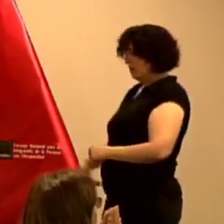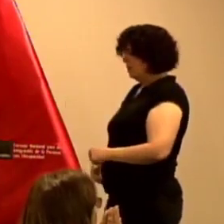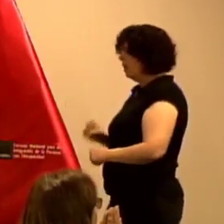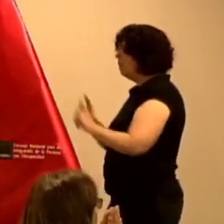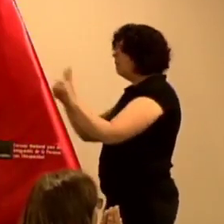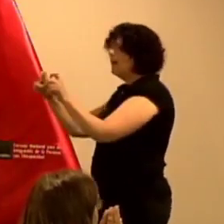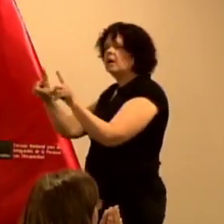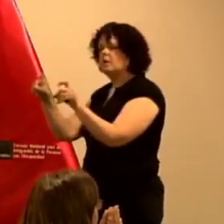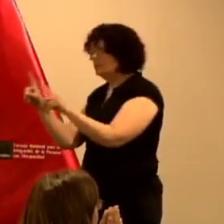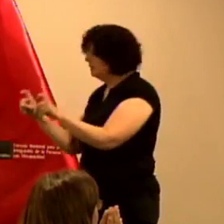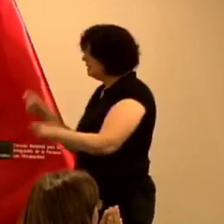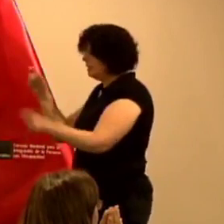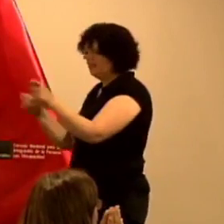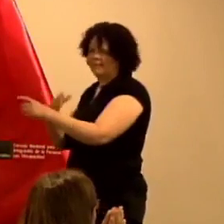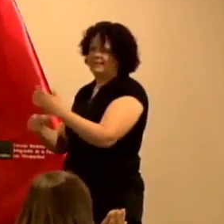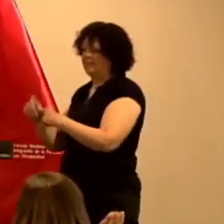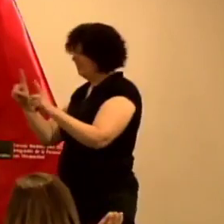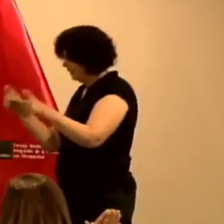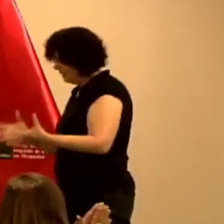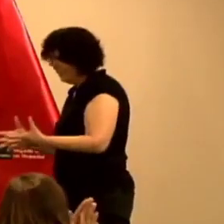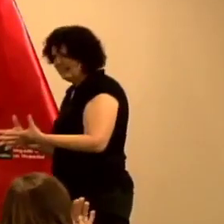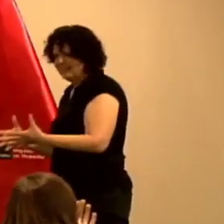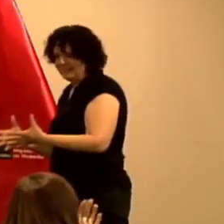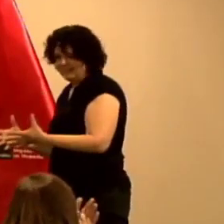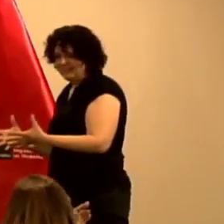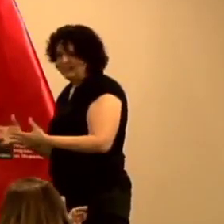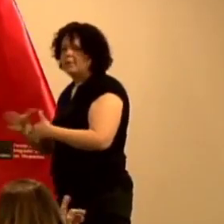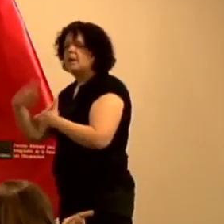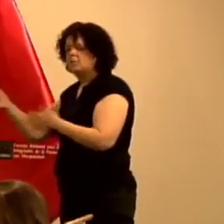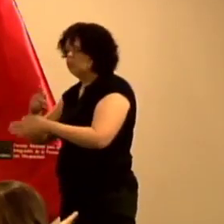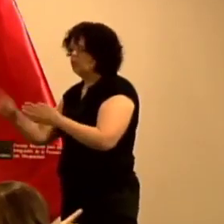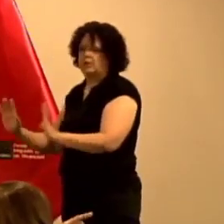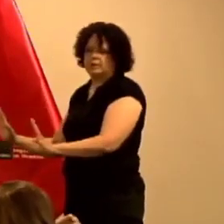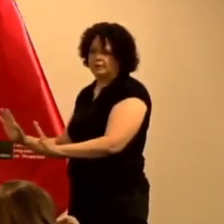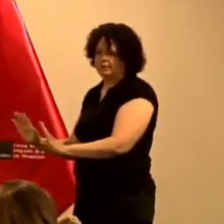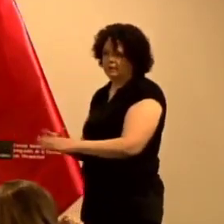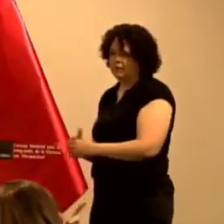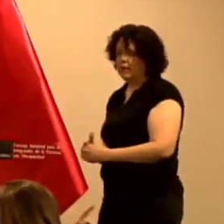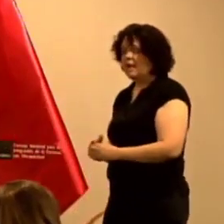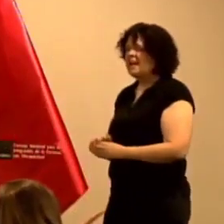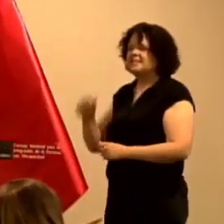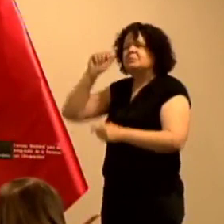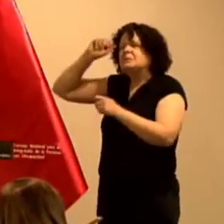esto me recuerda cuando trabajé por años en el tema de niñez, tanto en el Ministerio de la Mujer y luego acá también en UNICEF 4